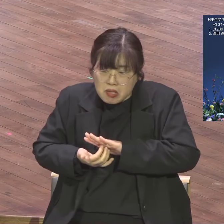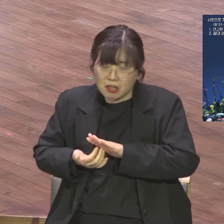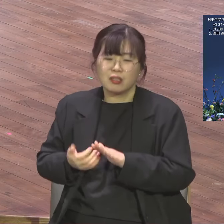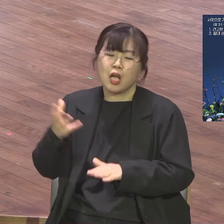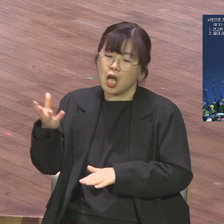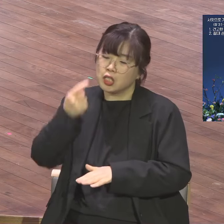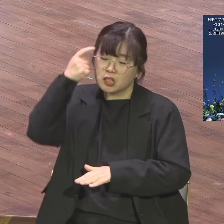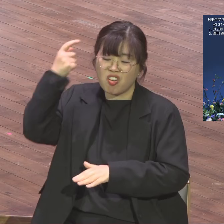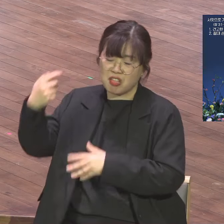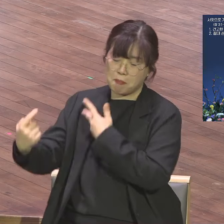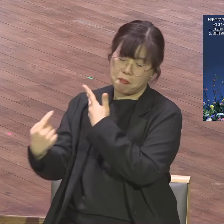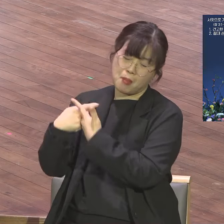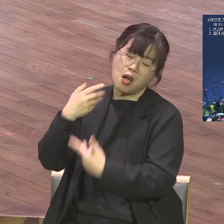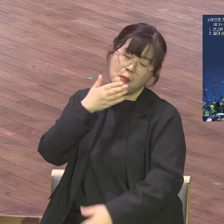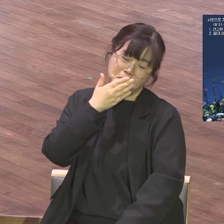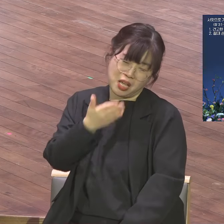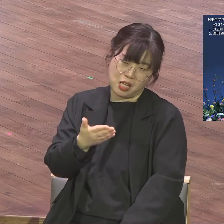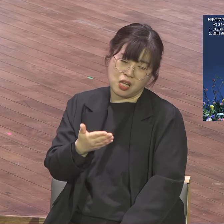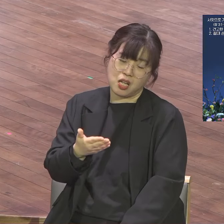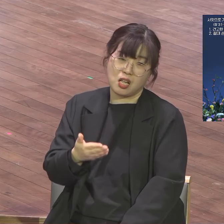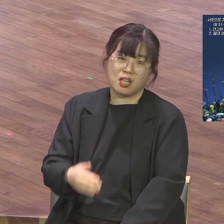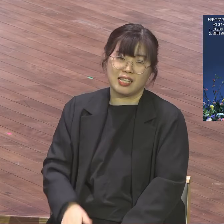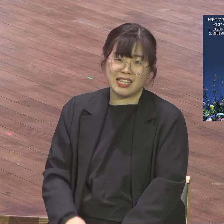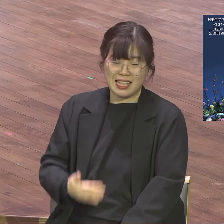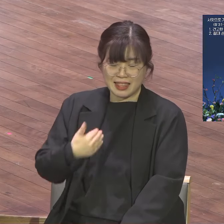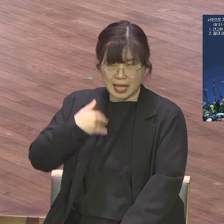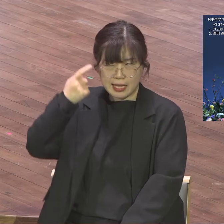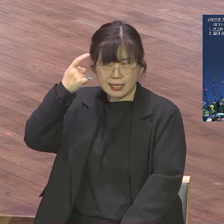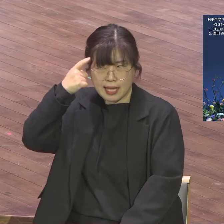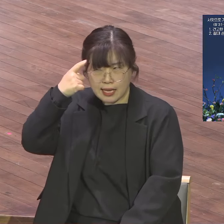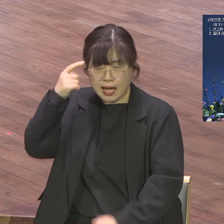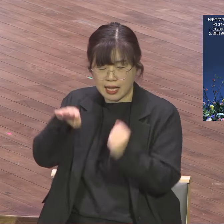내 생각, 내 중심, 내 기준 다 버리라.